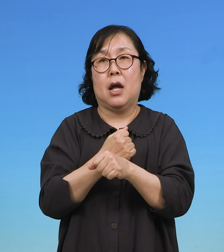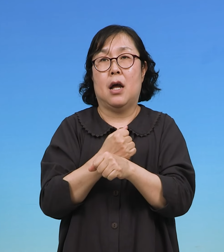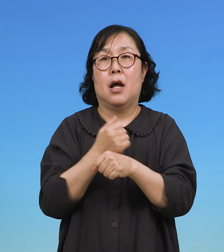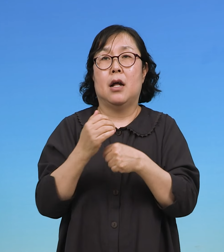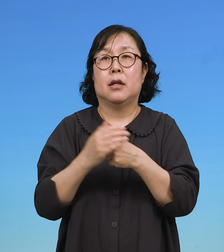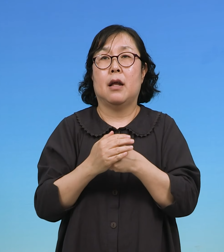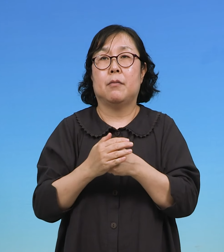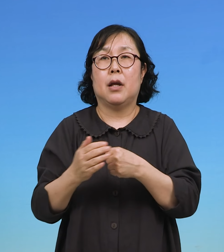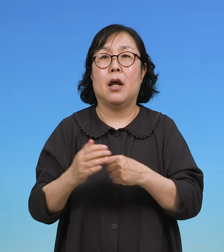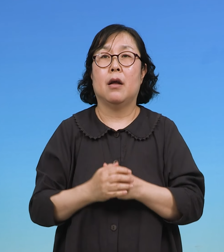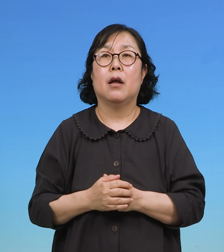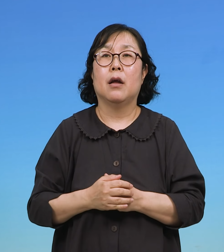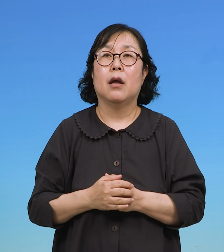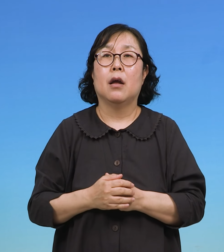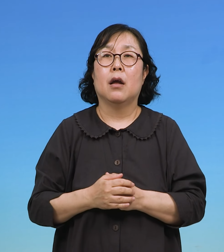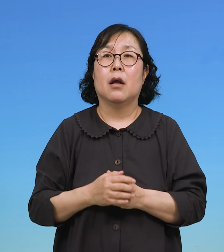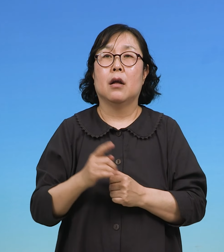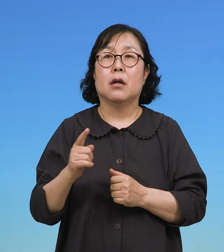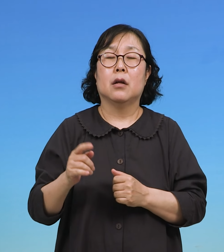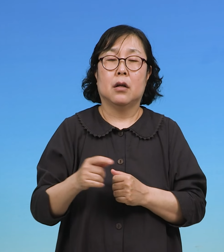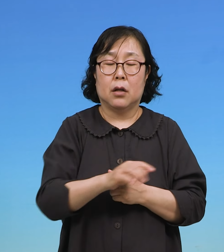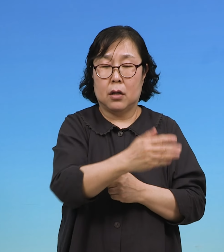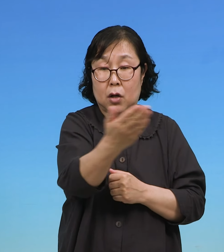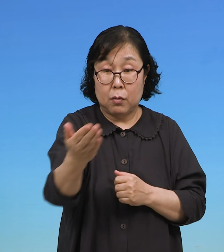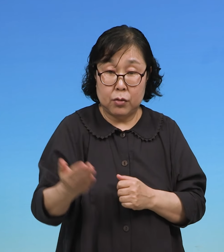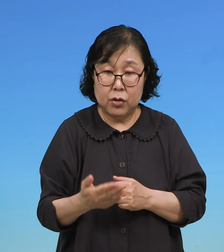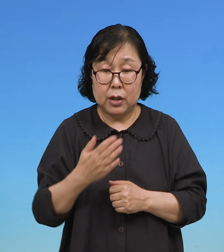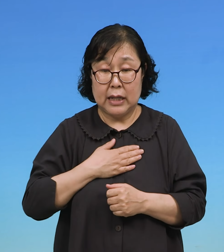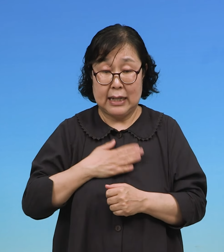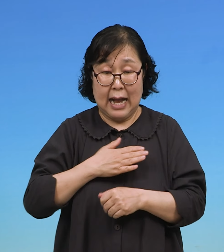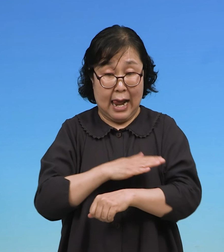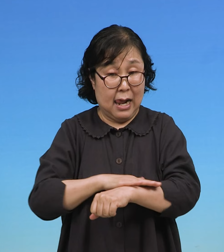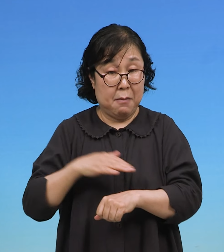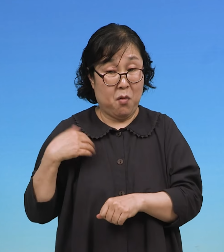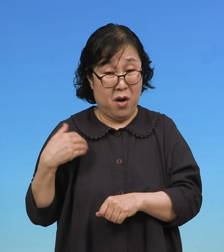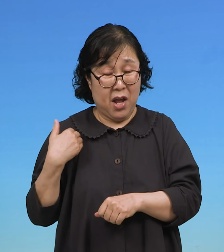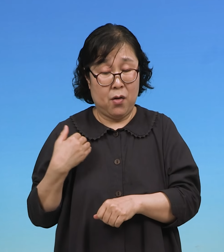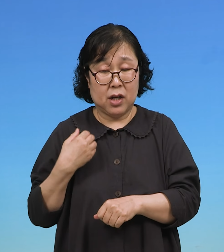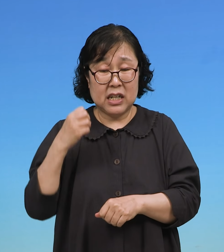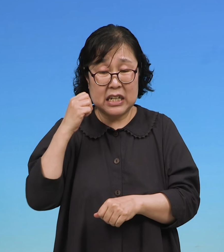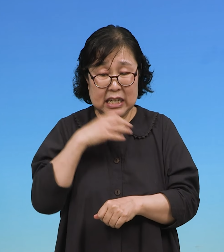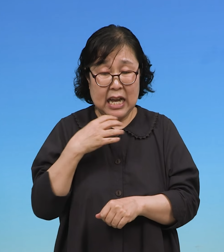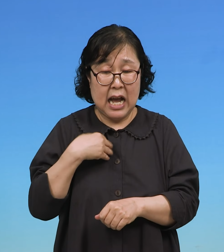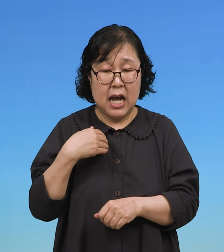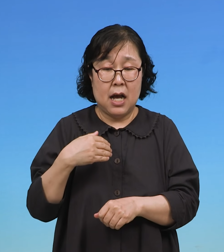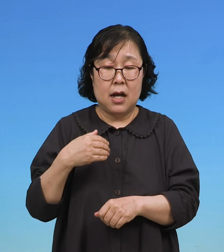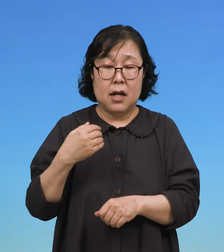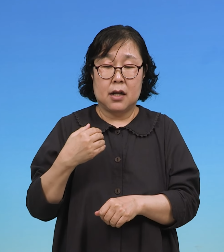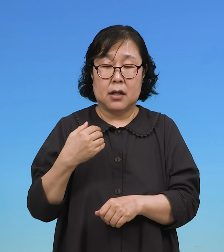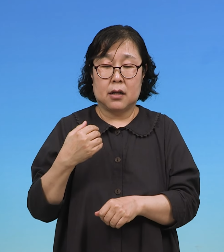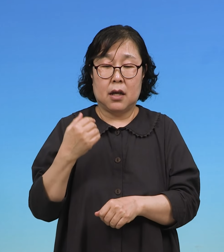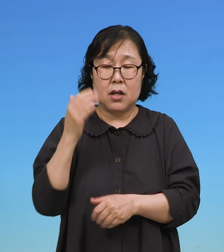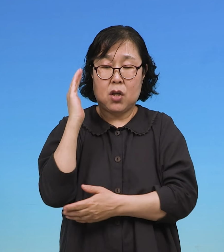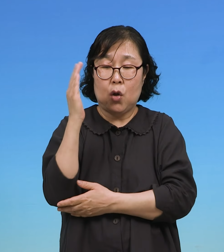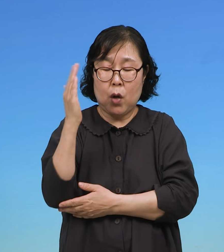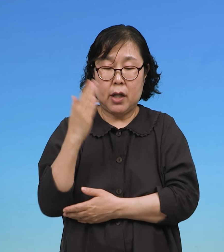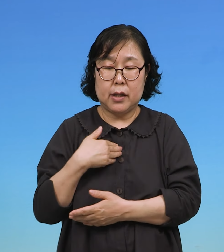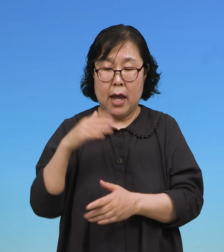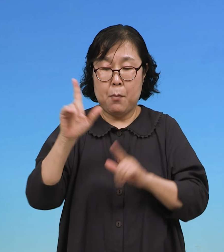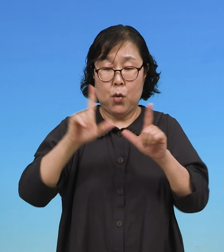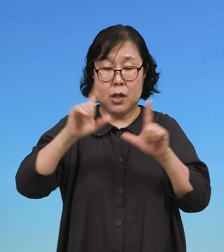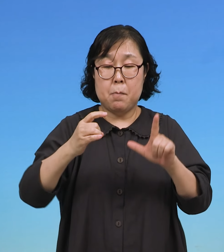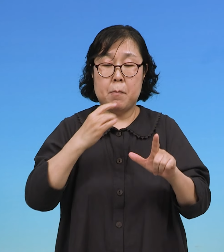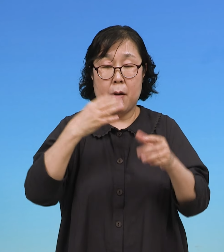여러분은 그런 면에서는 뭐 저를 잘 모르시잖아요. 교회가 너무 크니까 그냥 강단에서만 저를 보고